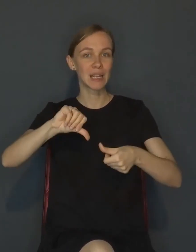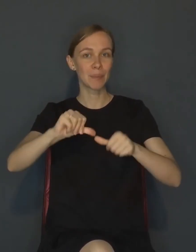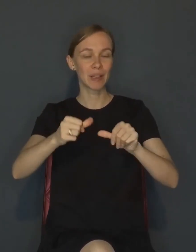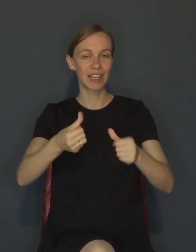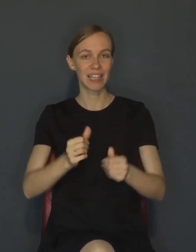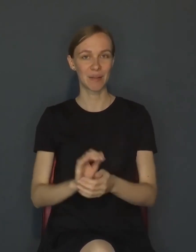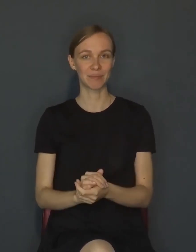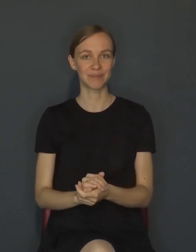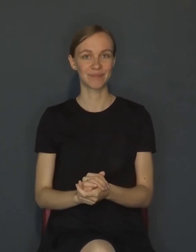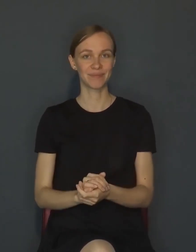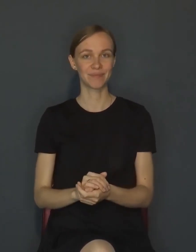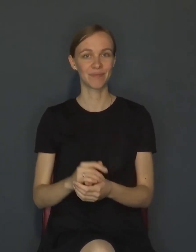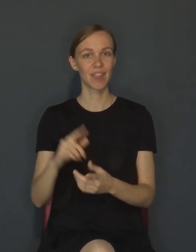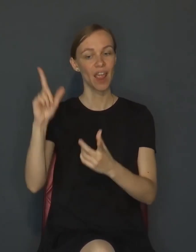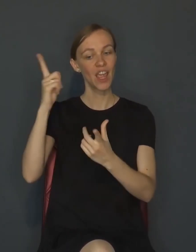німфами і сатирами,